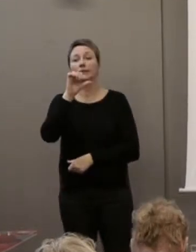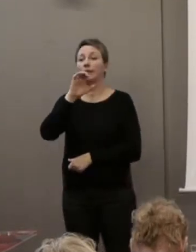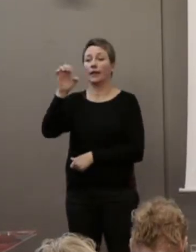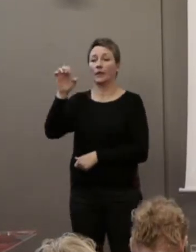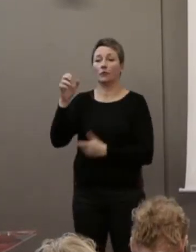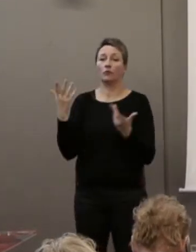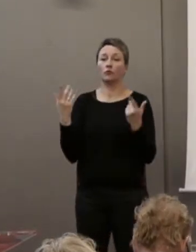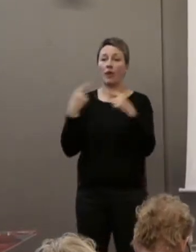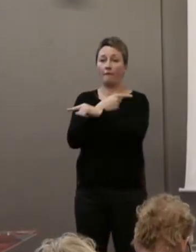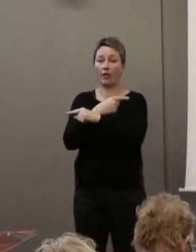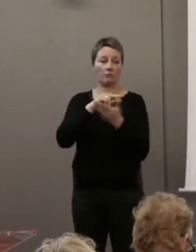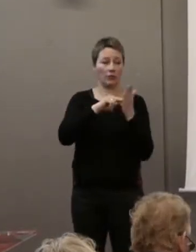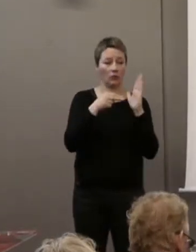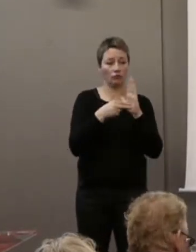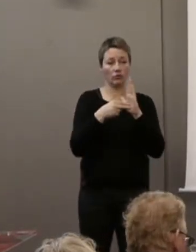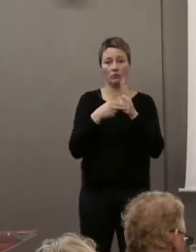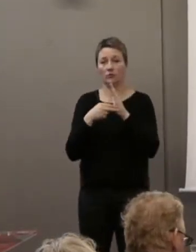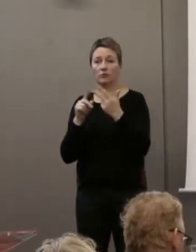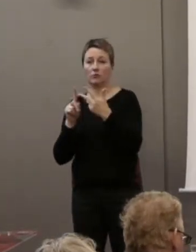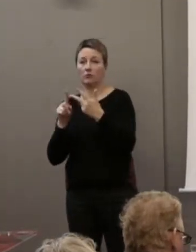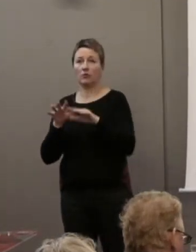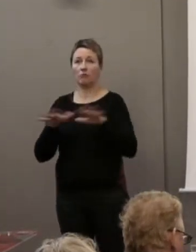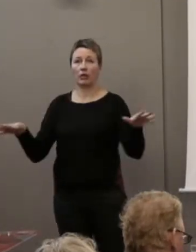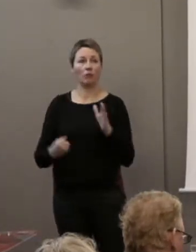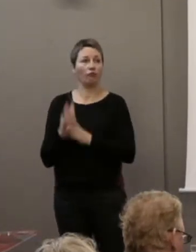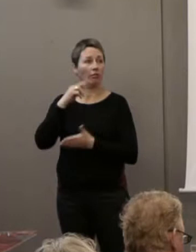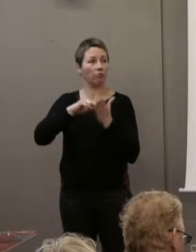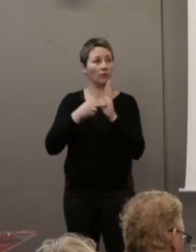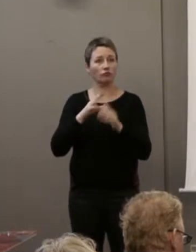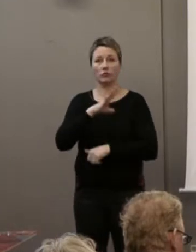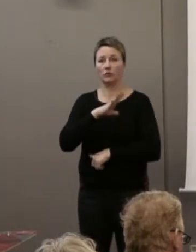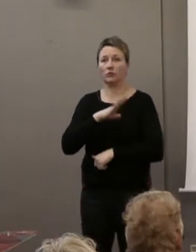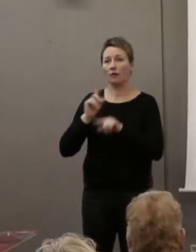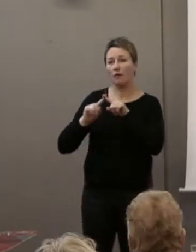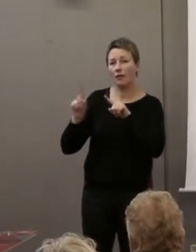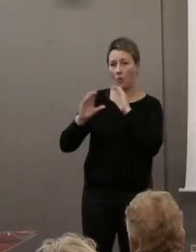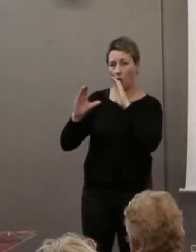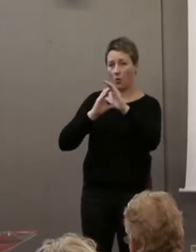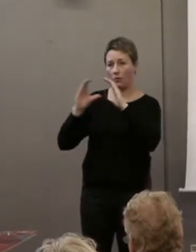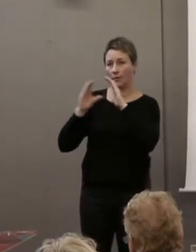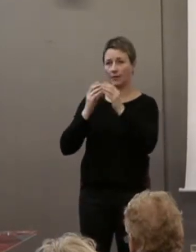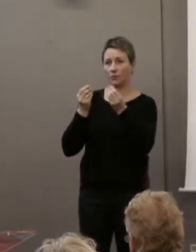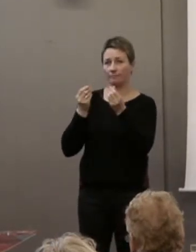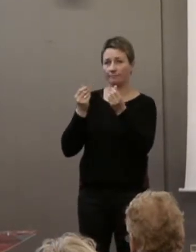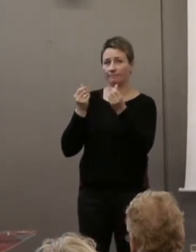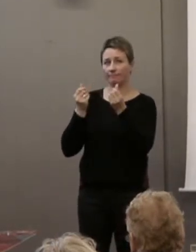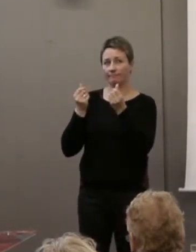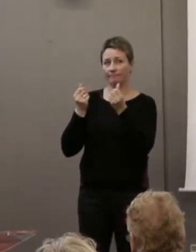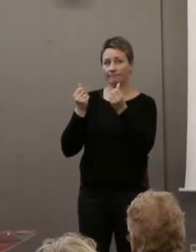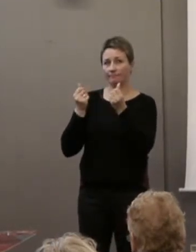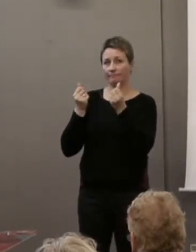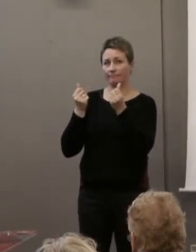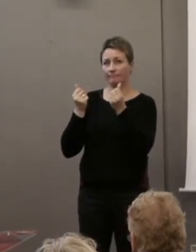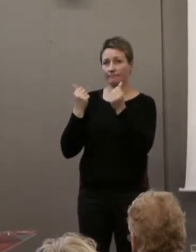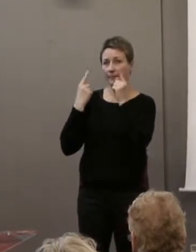alors c'est un peu l'inverse de la technologie, c'est que partout on a des nouvelles technologies et là on est sur un élément de communication beaucoup plus pérenne